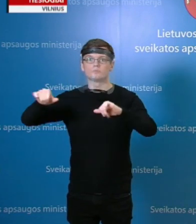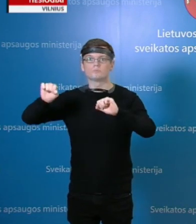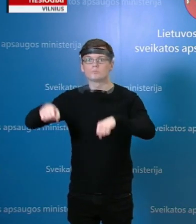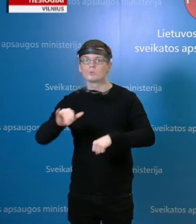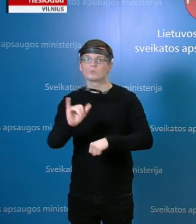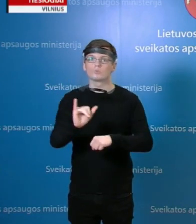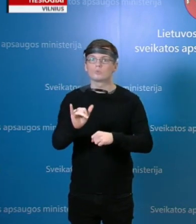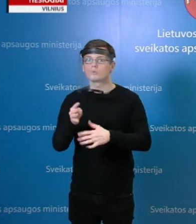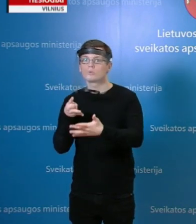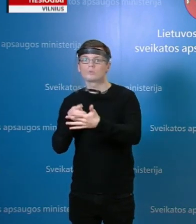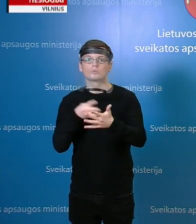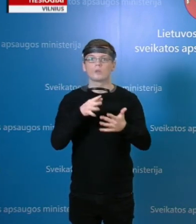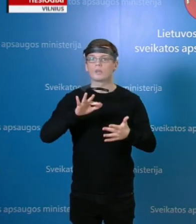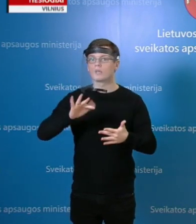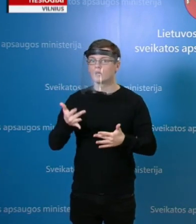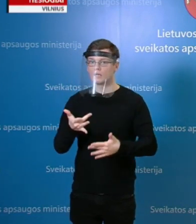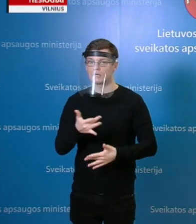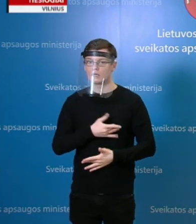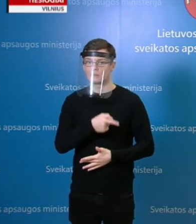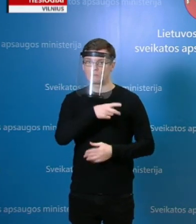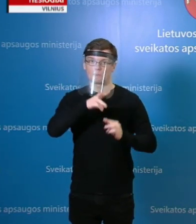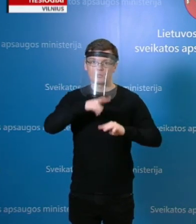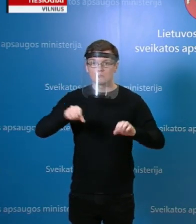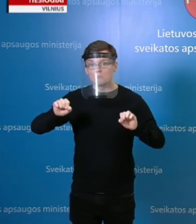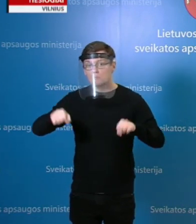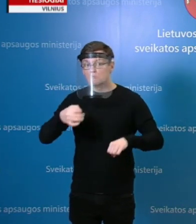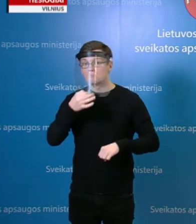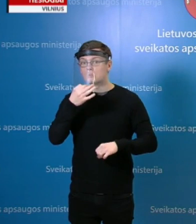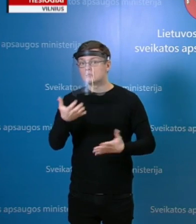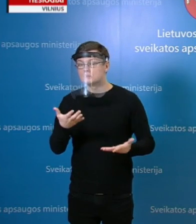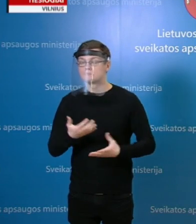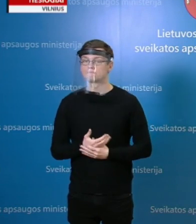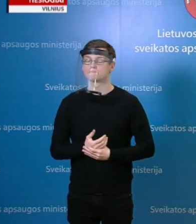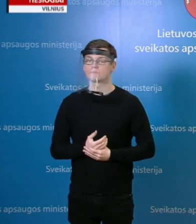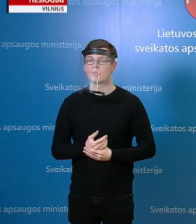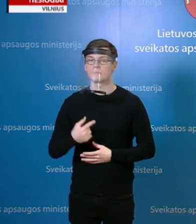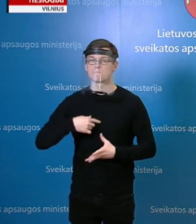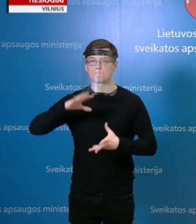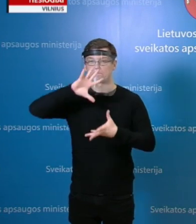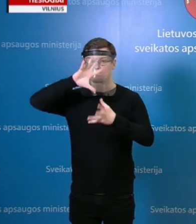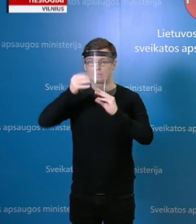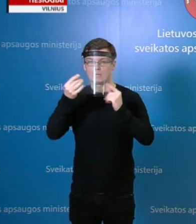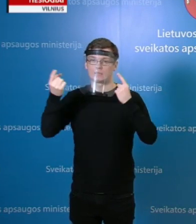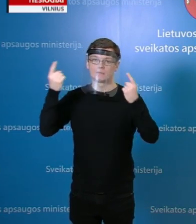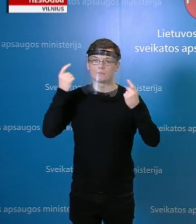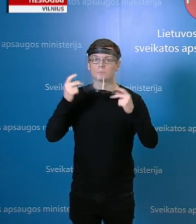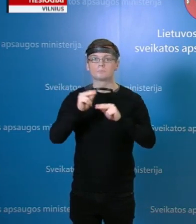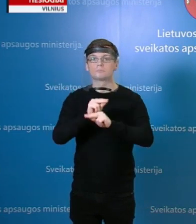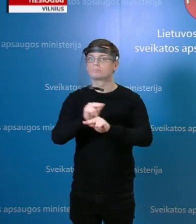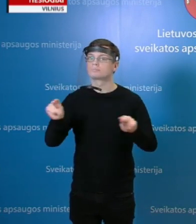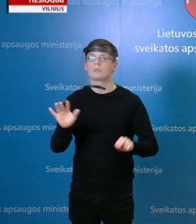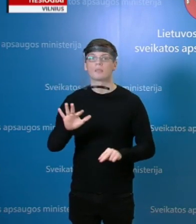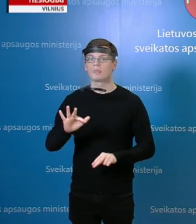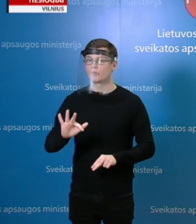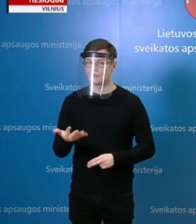daugiau ginretai, bet jūs nebent plačiau kažką norite. Aš labai norite. Bendrais bruožais tik tai pasakysiu, primindamas, kad kol